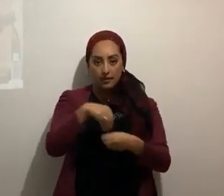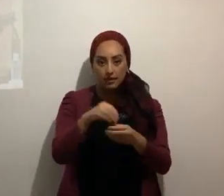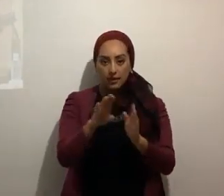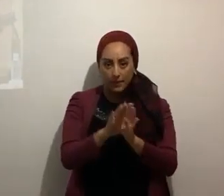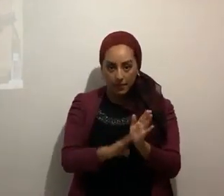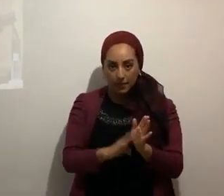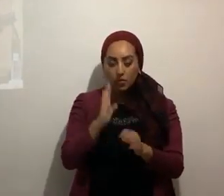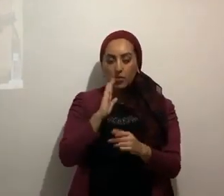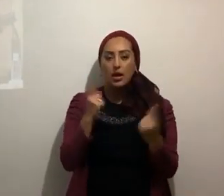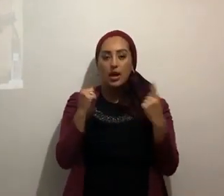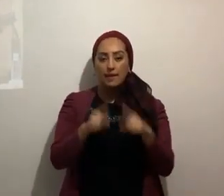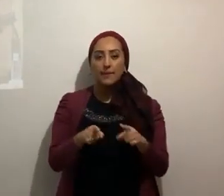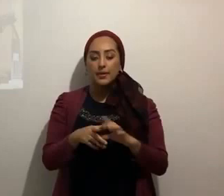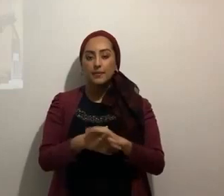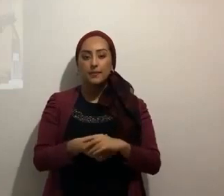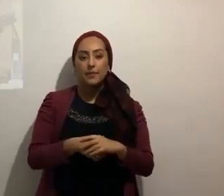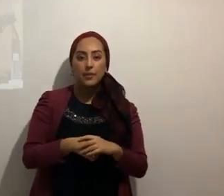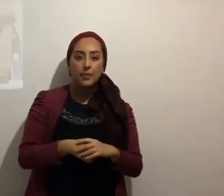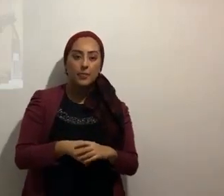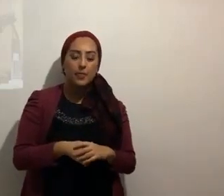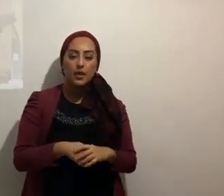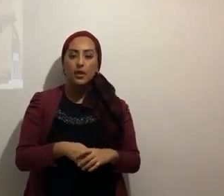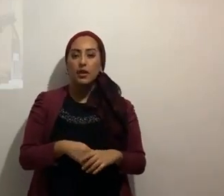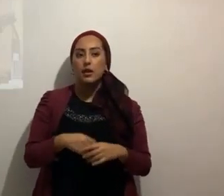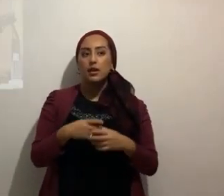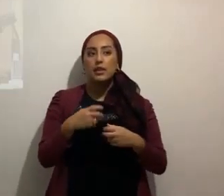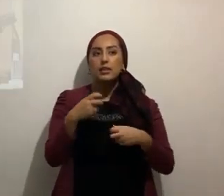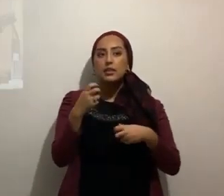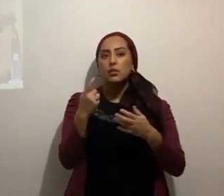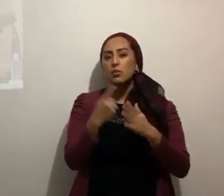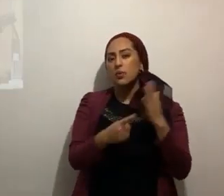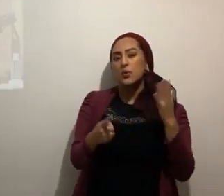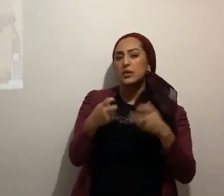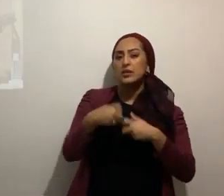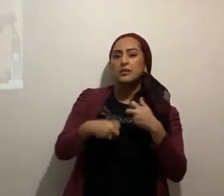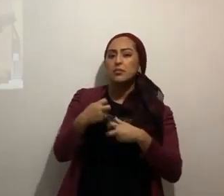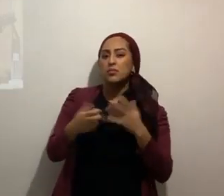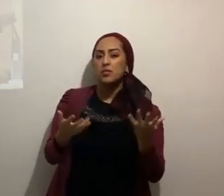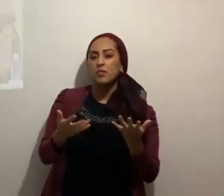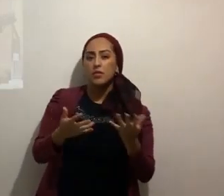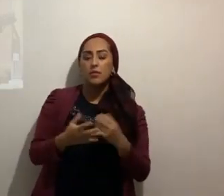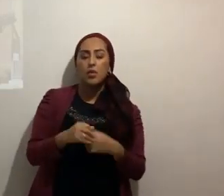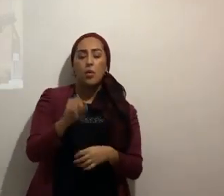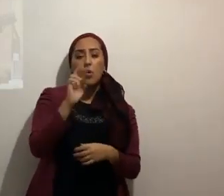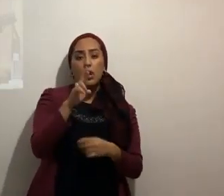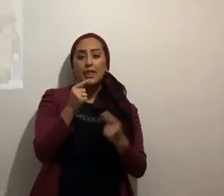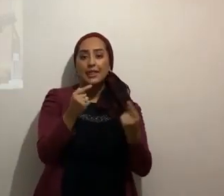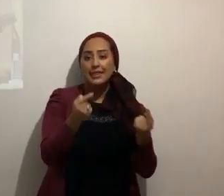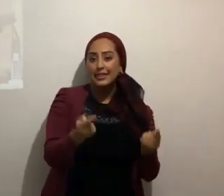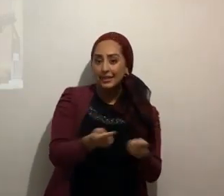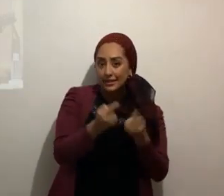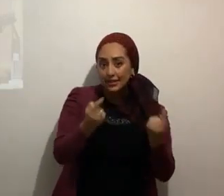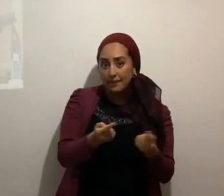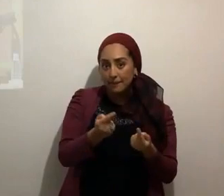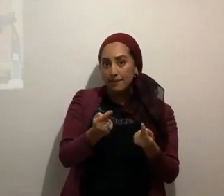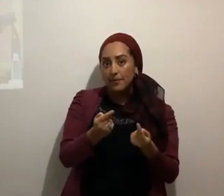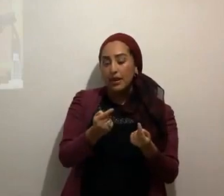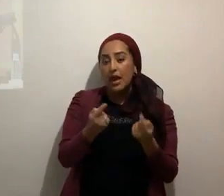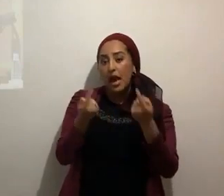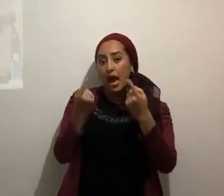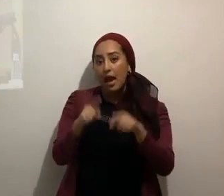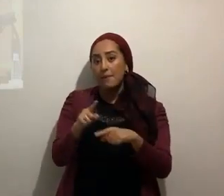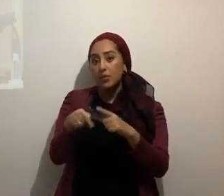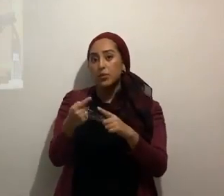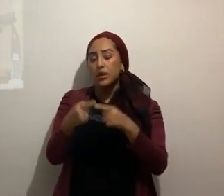y va a suceder. El problema, o más bien el pecado, resulta cuando